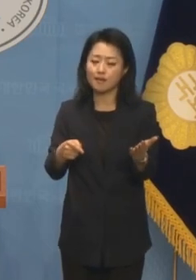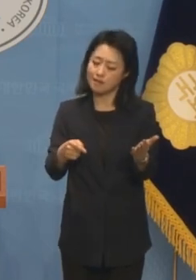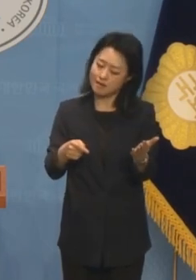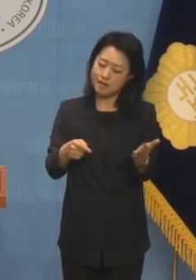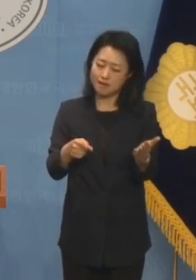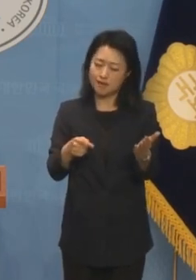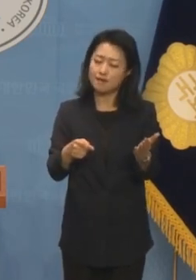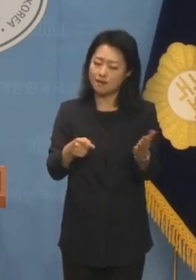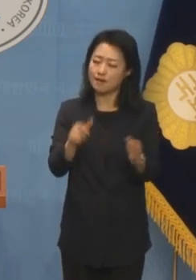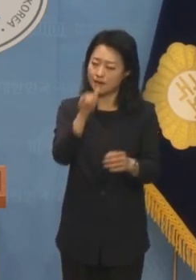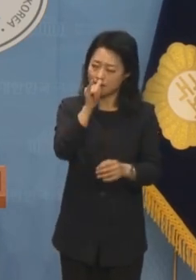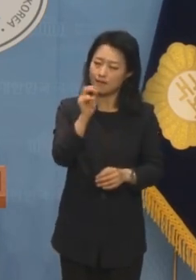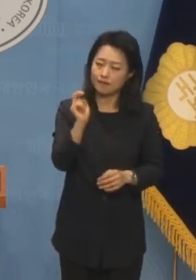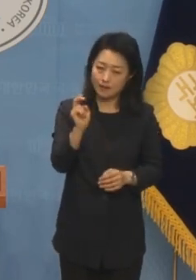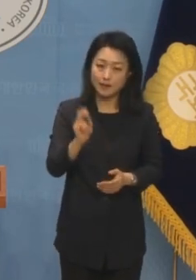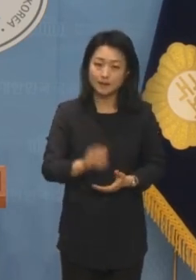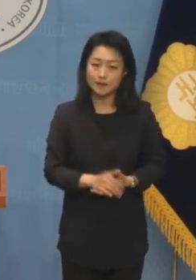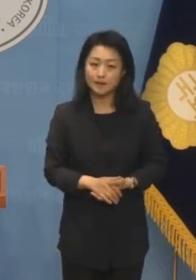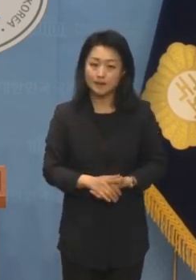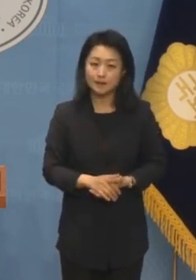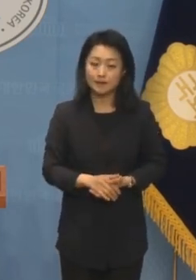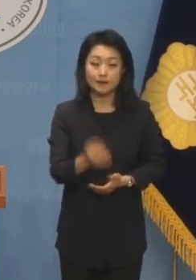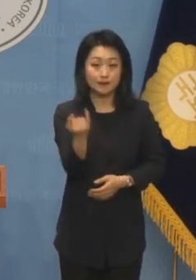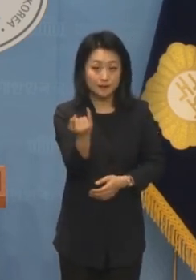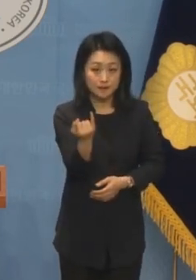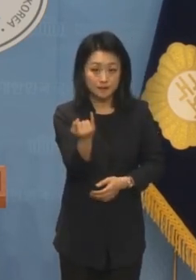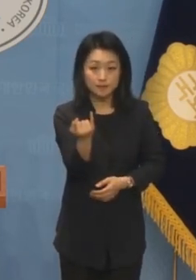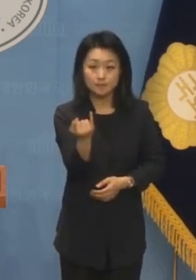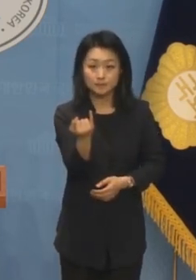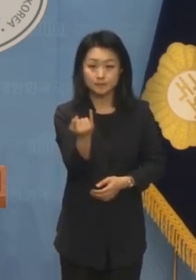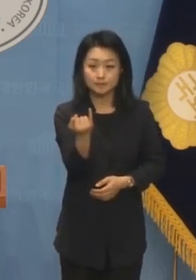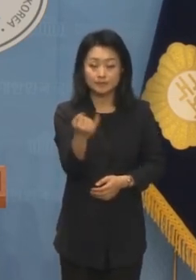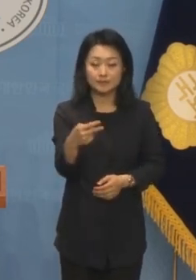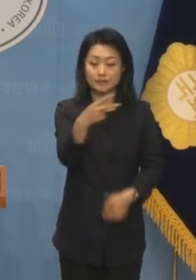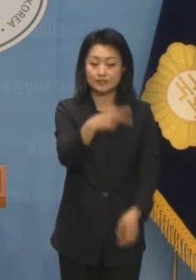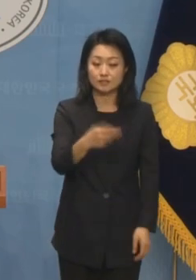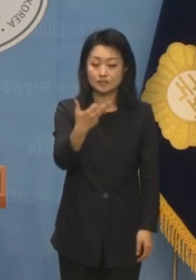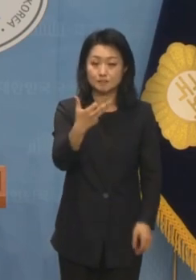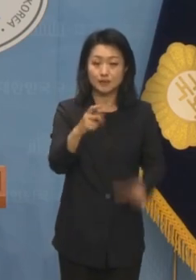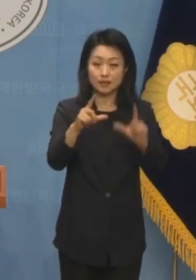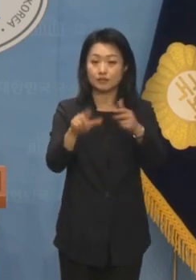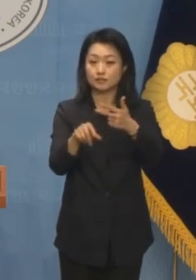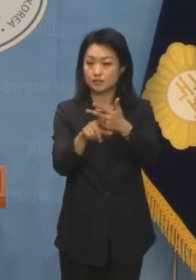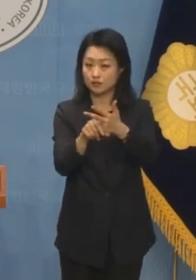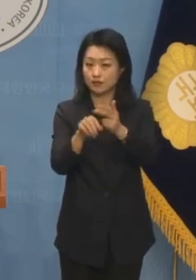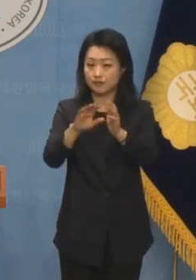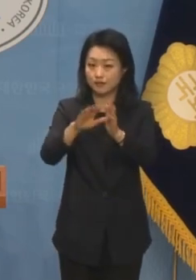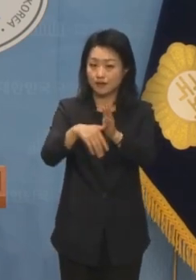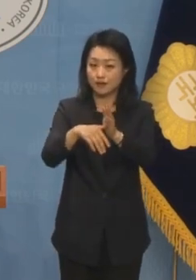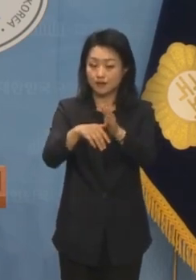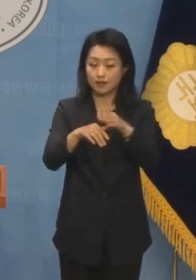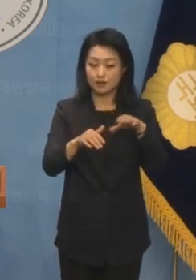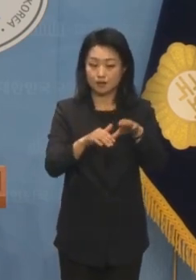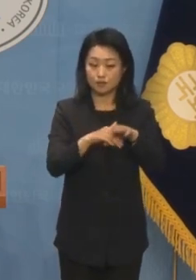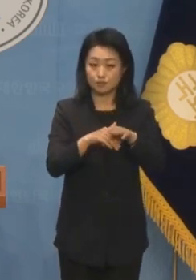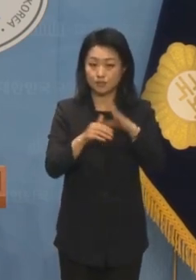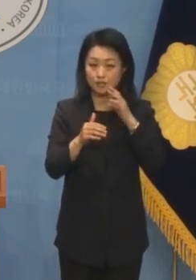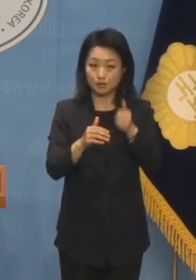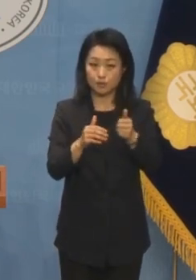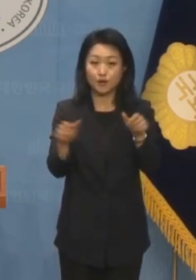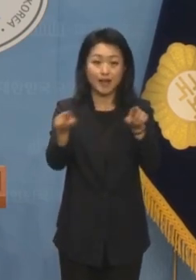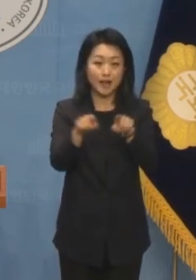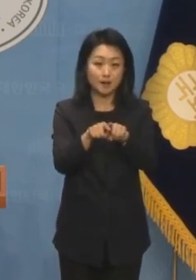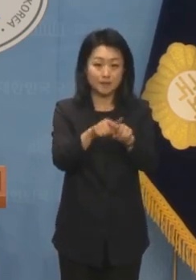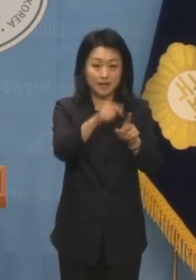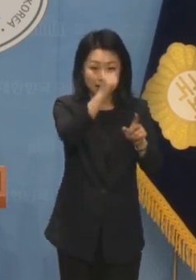받고 있습니다. 김정숙 여사는 2018년 7월 대통령과 함께 인도 방문